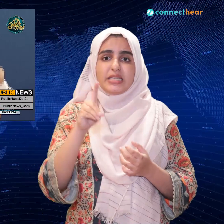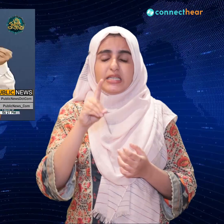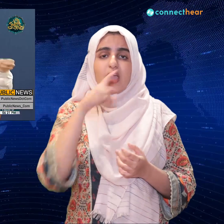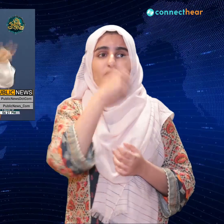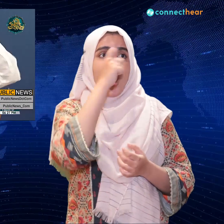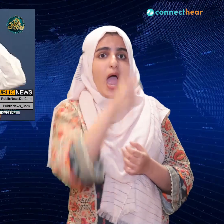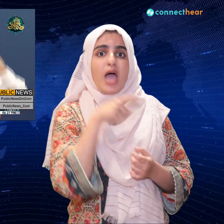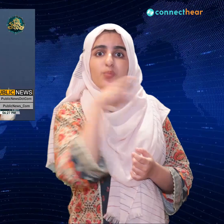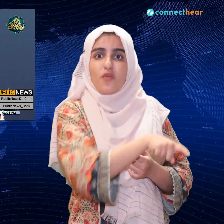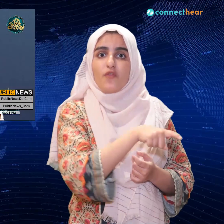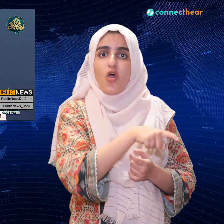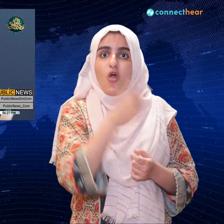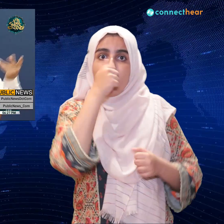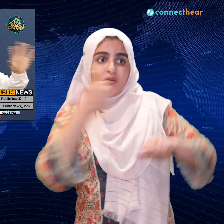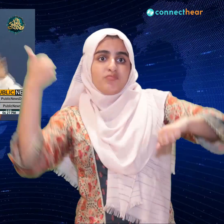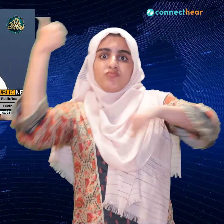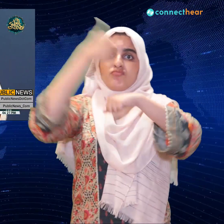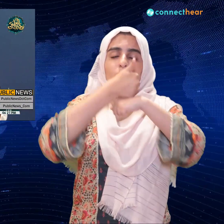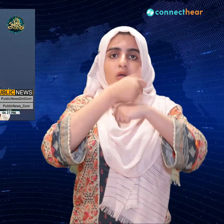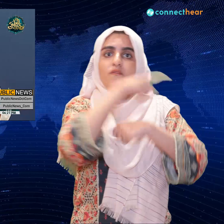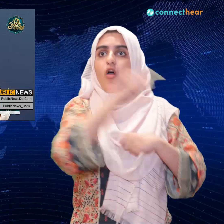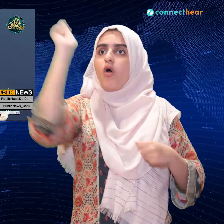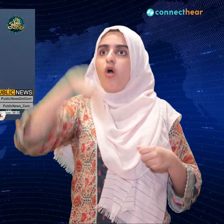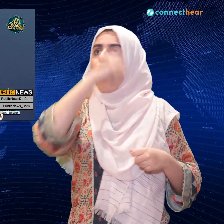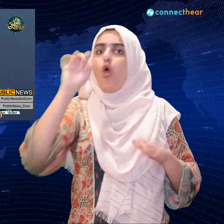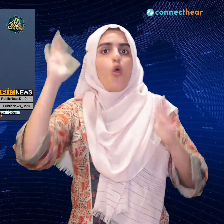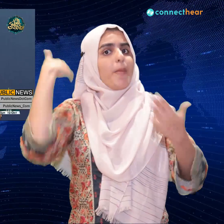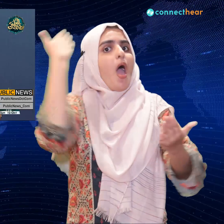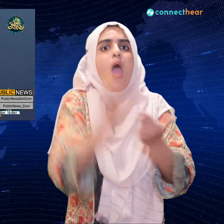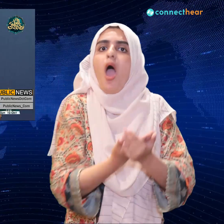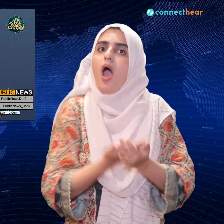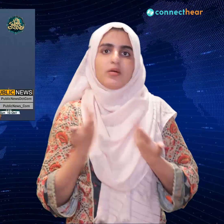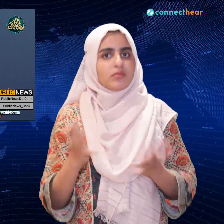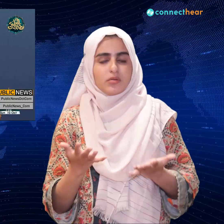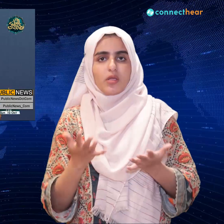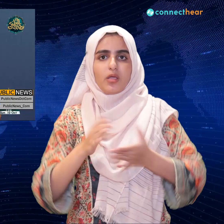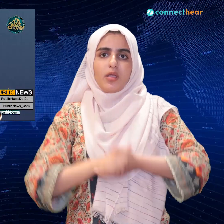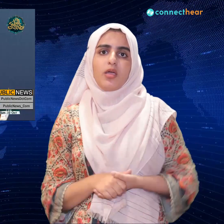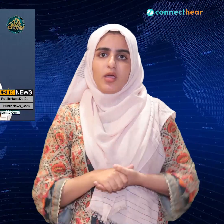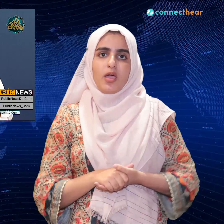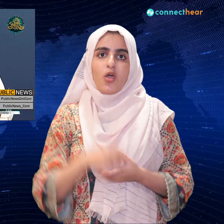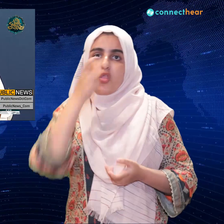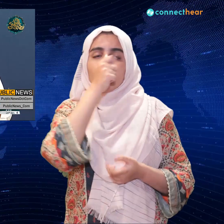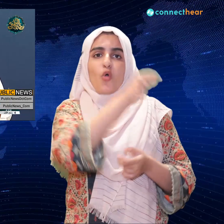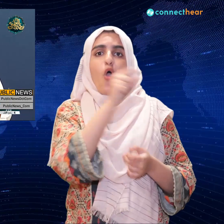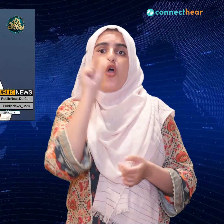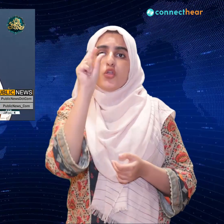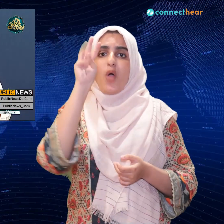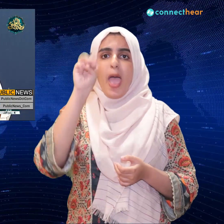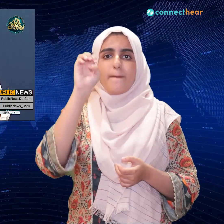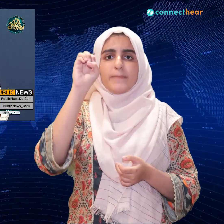کی تاریخ میں اتنا بڑا کوئی جنرل آیا ہو. وہ کبھی جنگ ہی نہیں ہارے تھے. حضرت عمر ان کو کہتے تھے کہ نہیں تم چھوڑو، کسی اور کو میں کمانڈ دینے